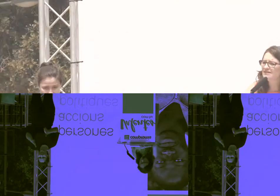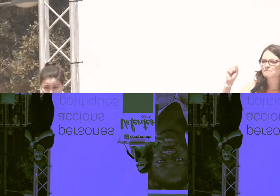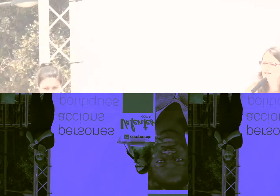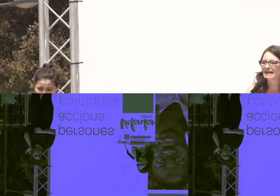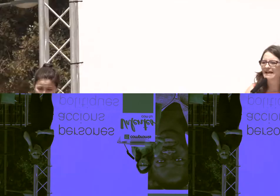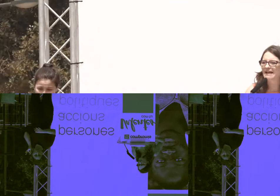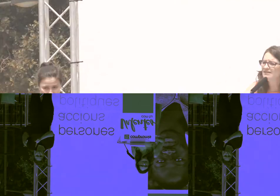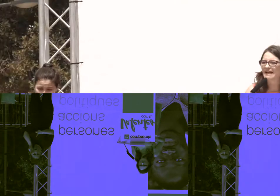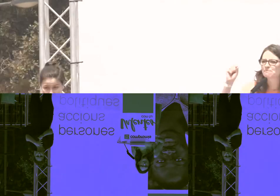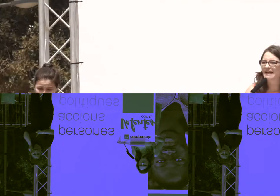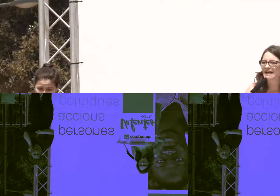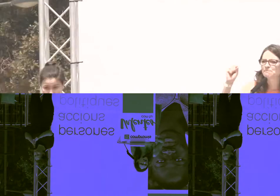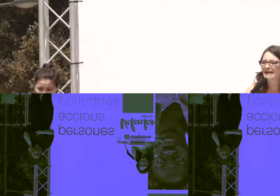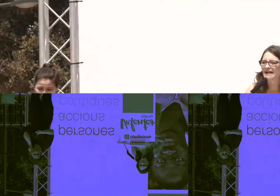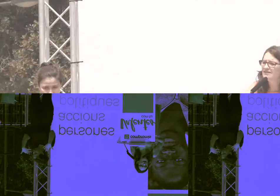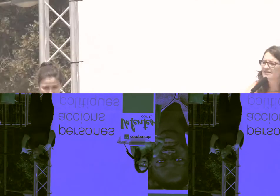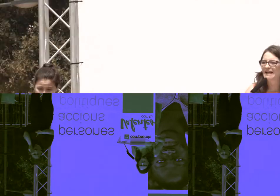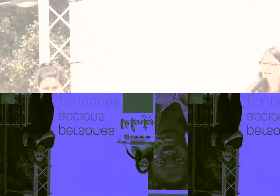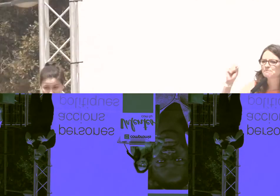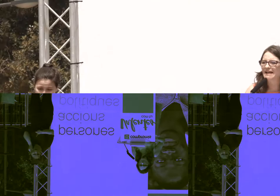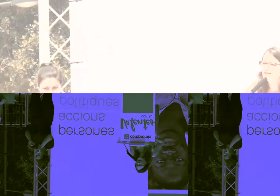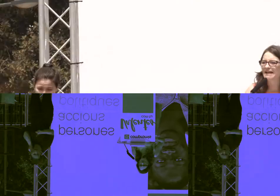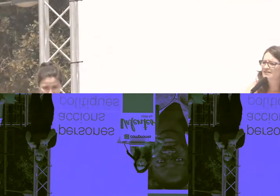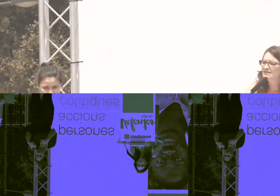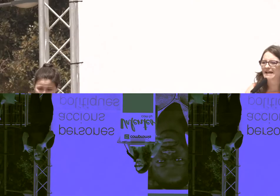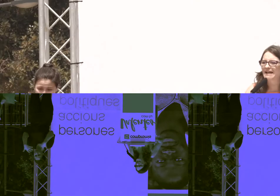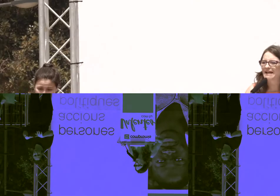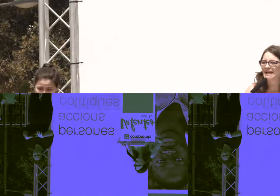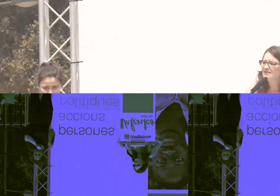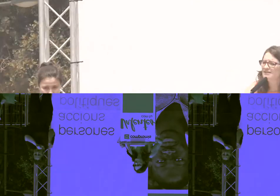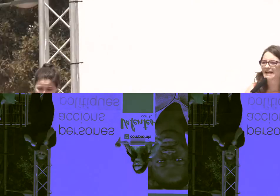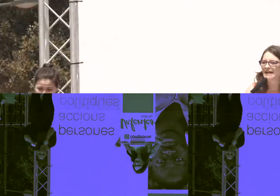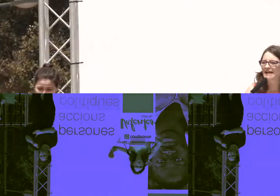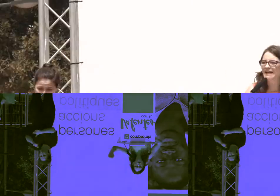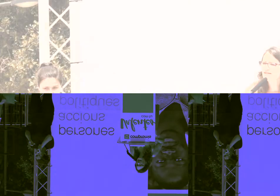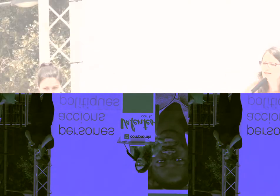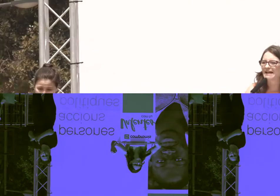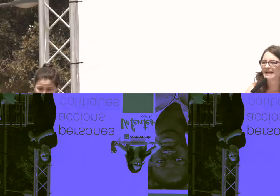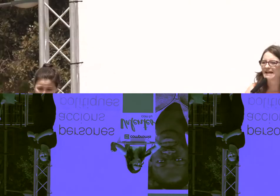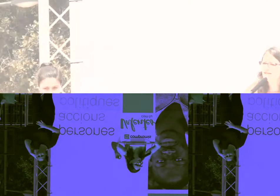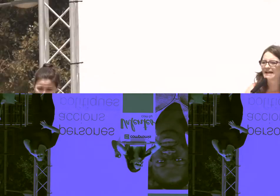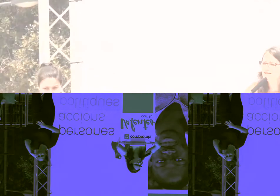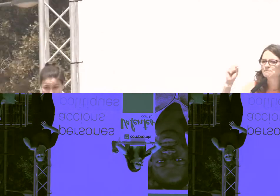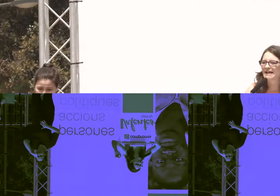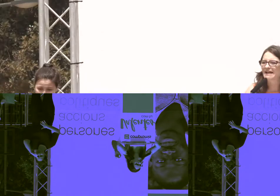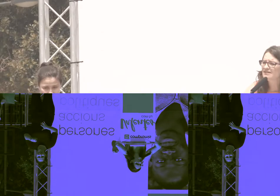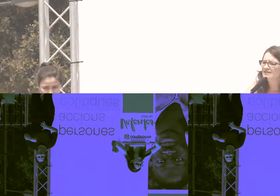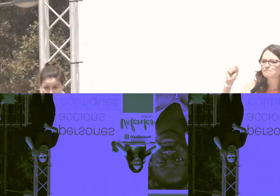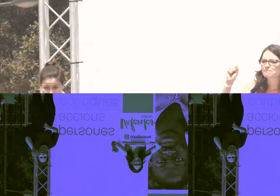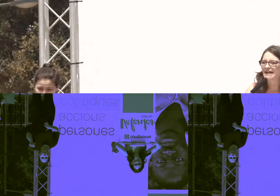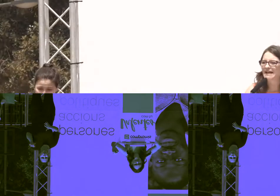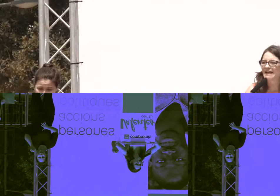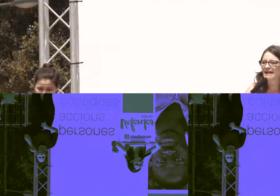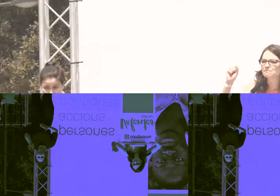desastrosa, desastrosa, abandonament total. Sabeu que en 2015, quan una dona era víctima de violència de